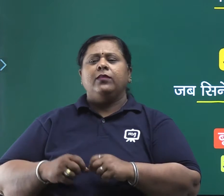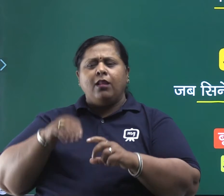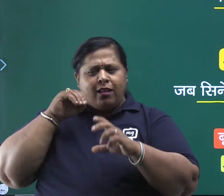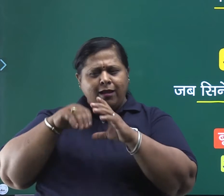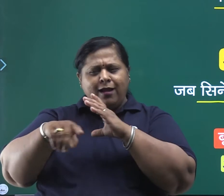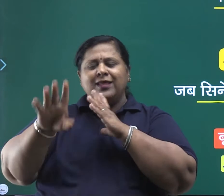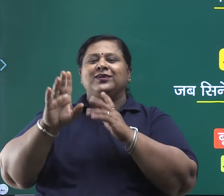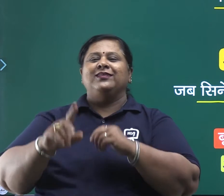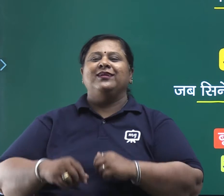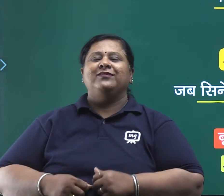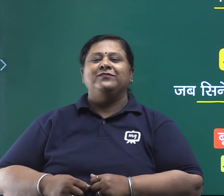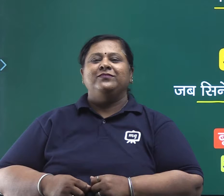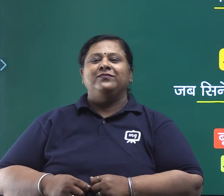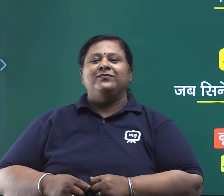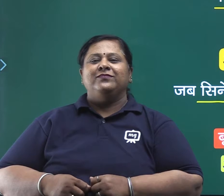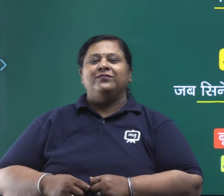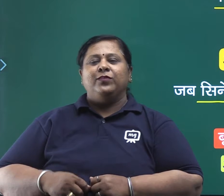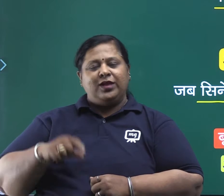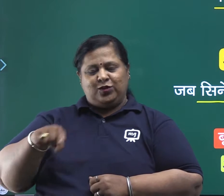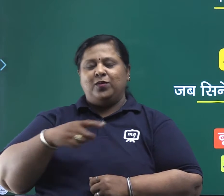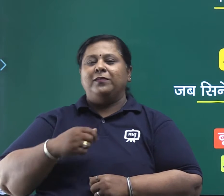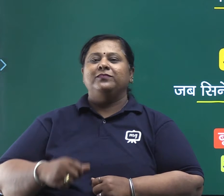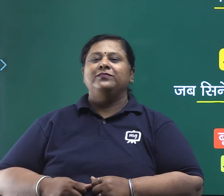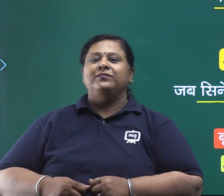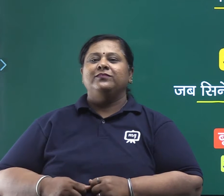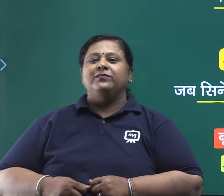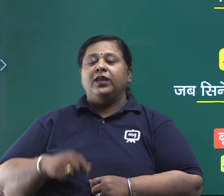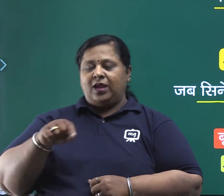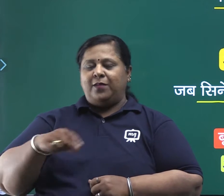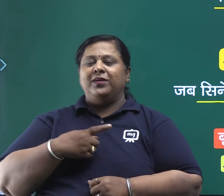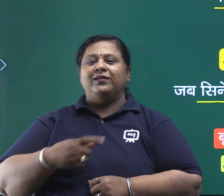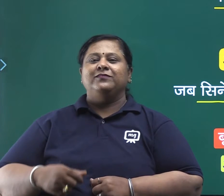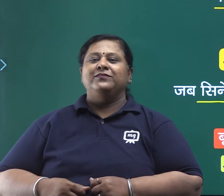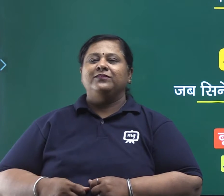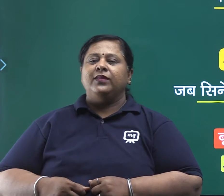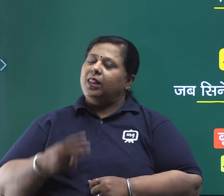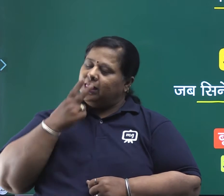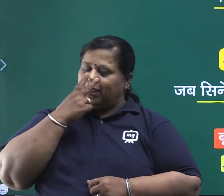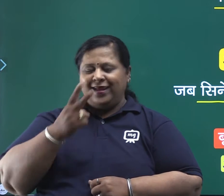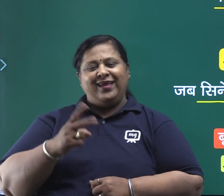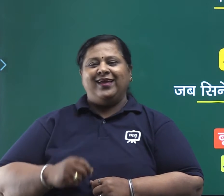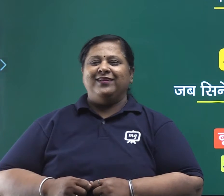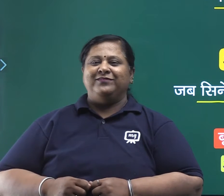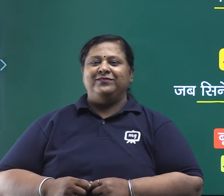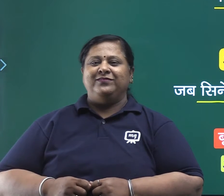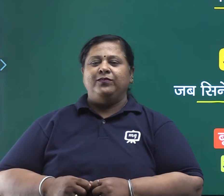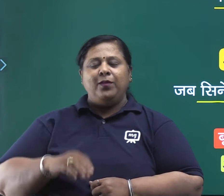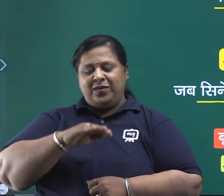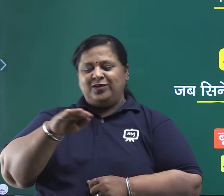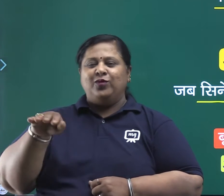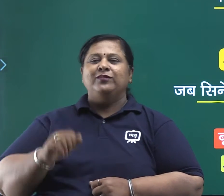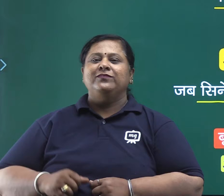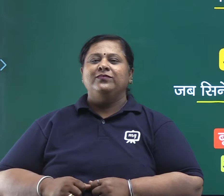निकाली जाती है, इसको हम यहाँ पर देख पा रहे हैं।